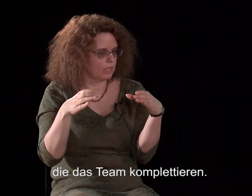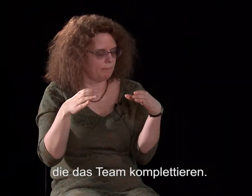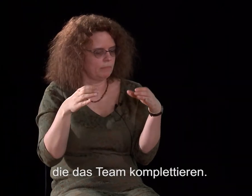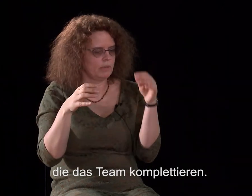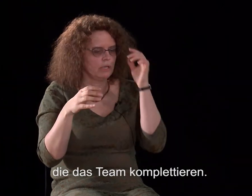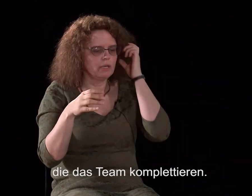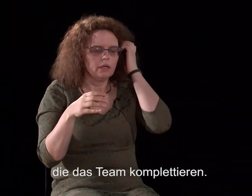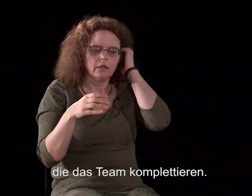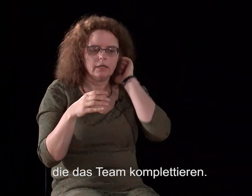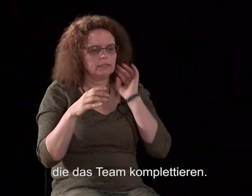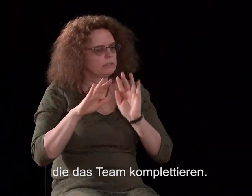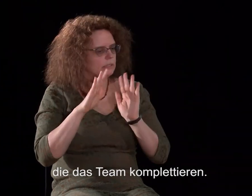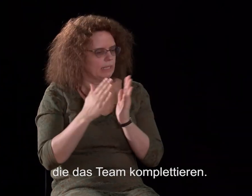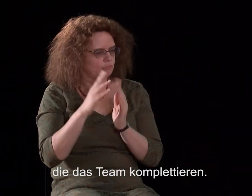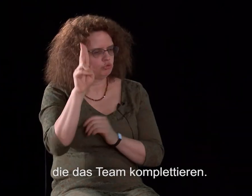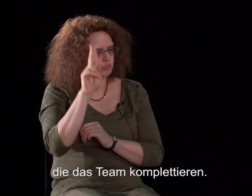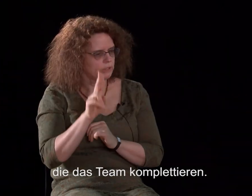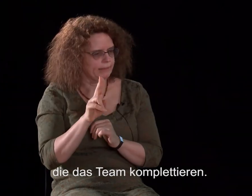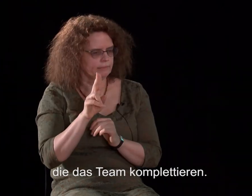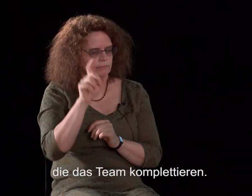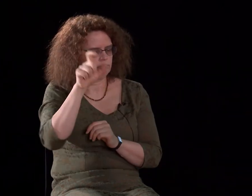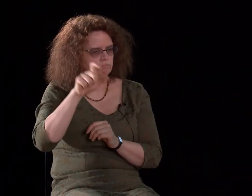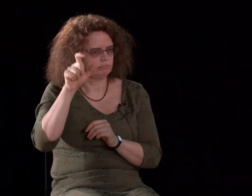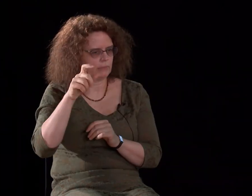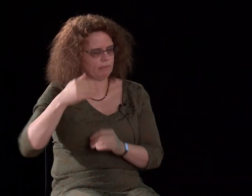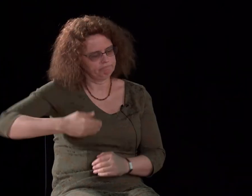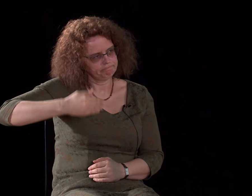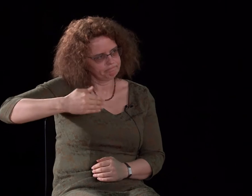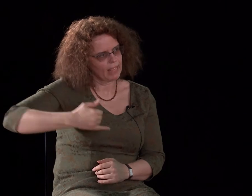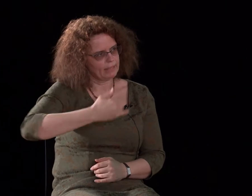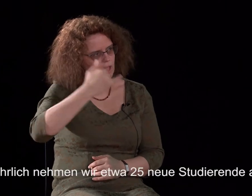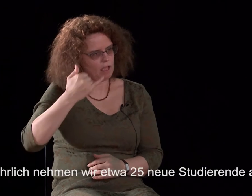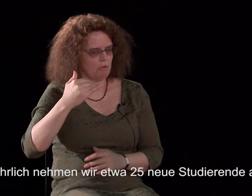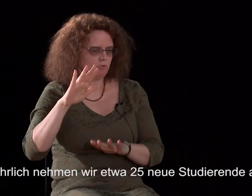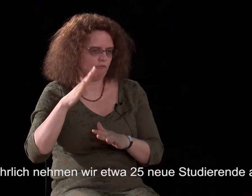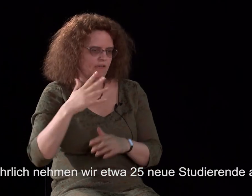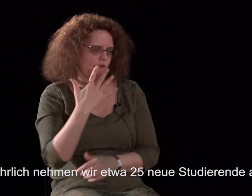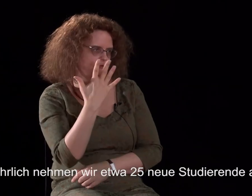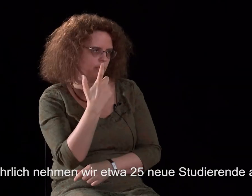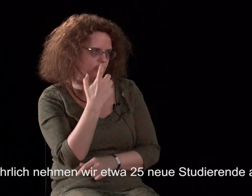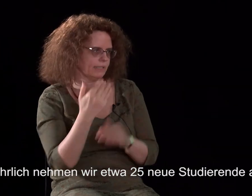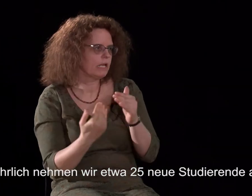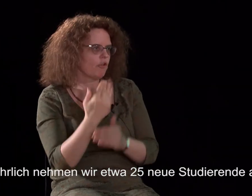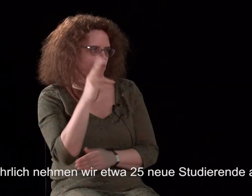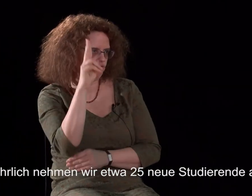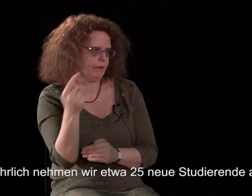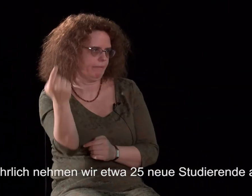Team ausmachten. Und ja, jährlich nehmen wir etwa 25